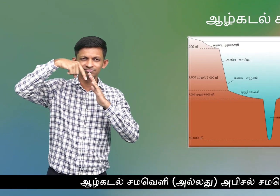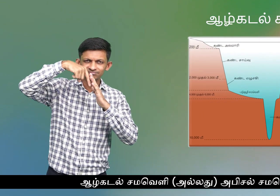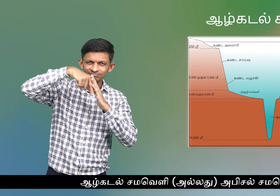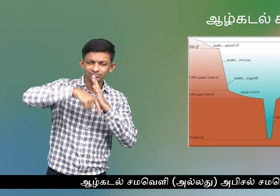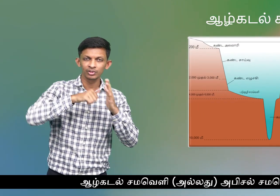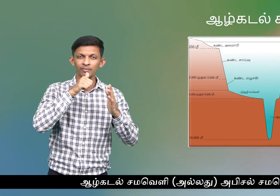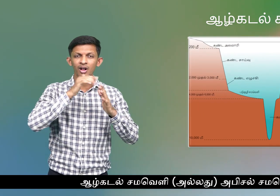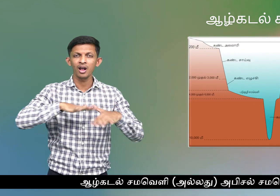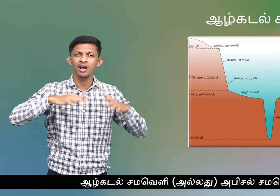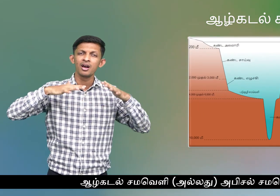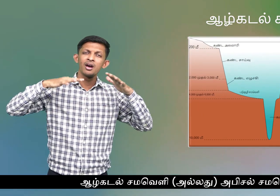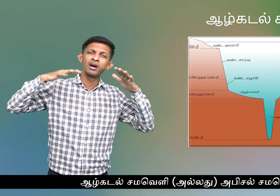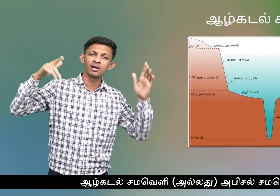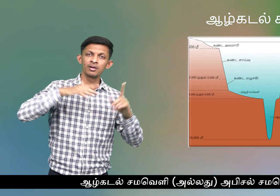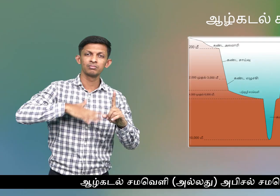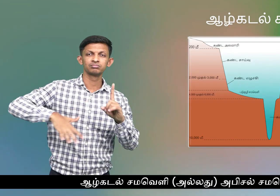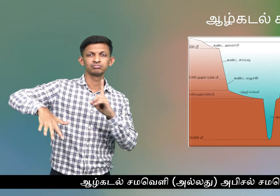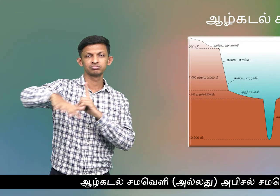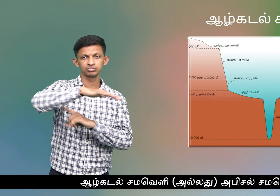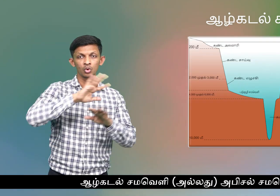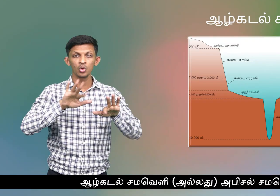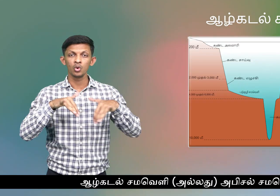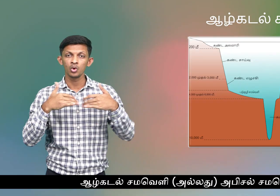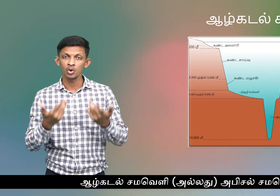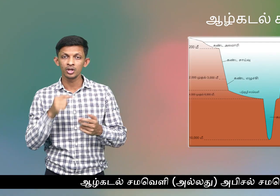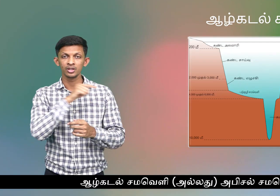ஆழ்கடல் சமவெளி அல்லது அபிசல் சமவெளி.